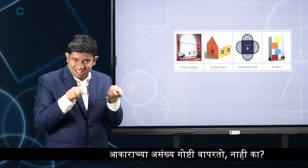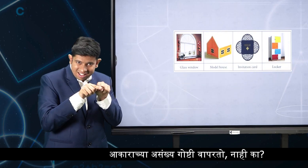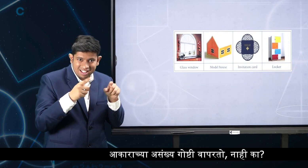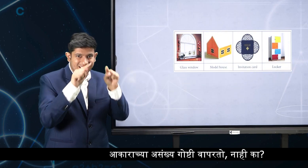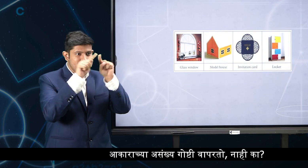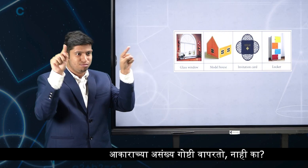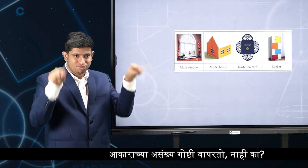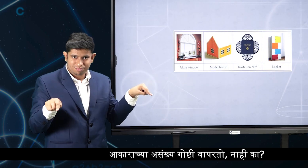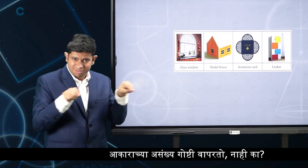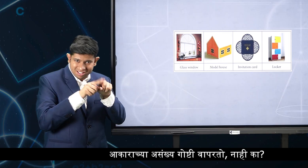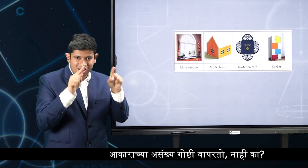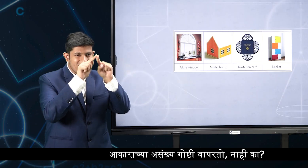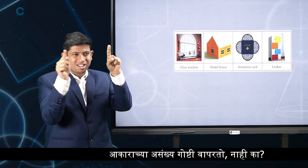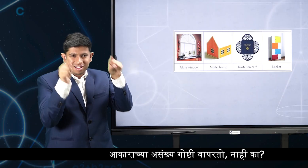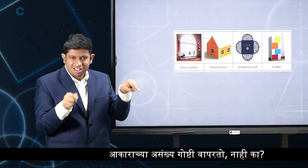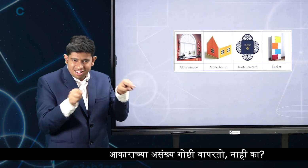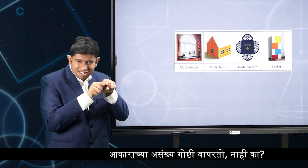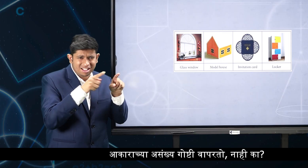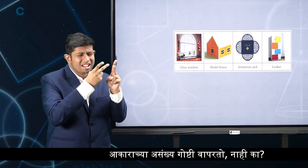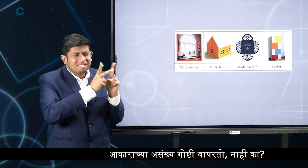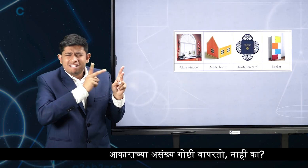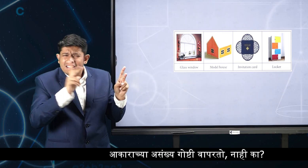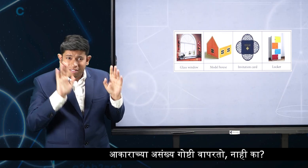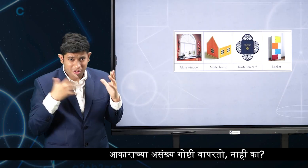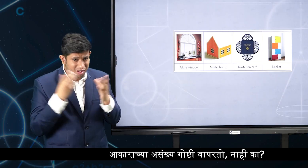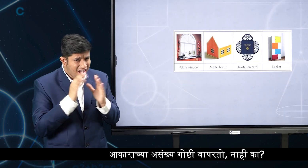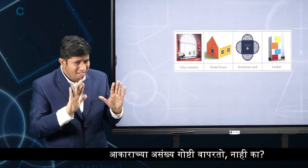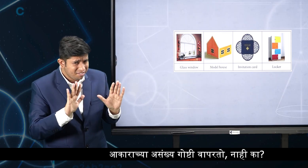रोम्बस इत्यादी आकाराच्या असंख्य गोष्टीत वापरतो, नाही का?